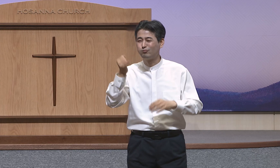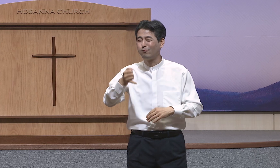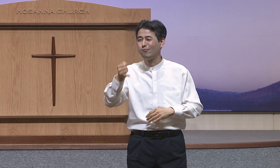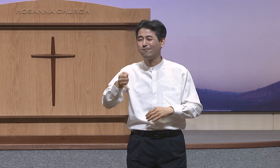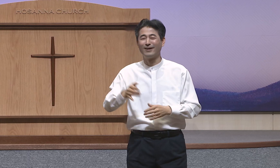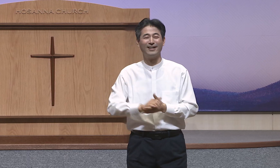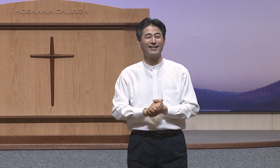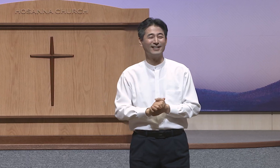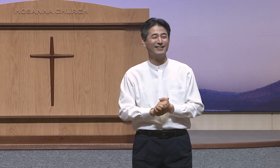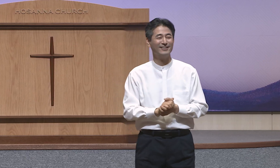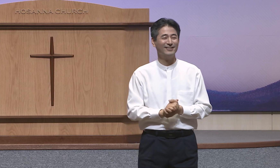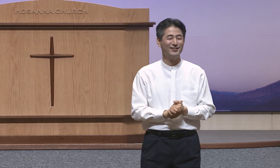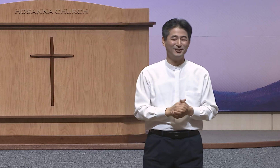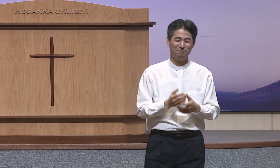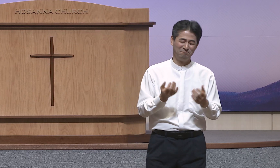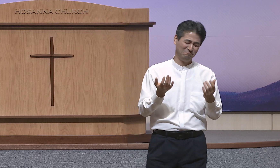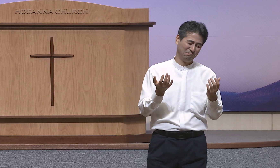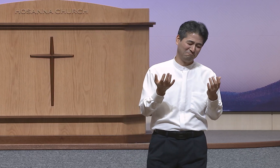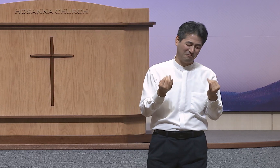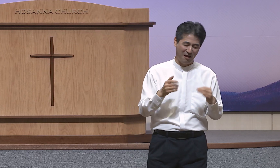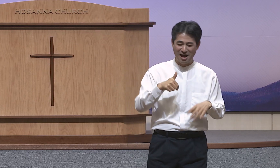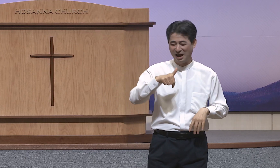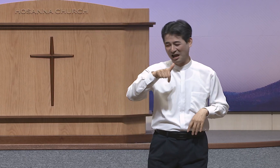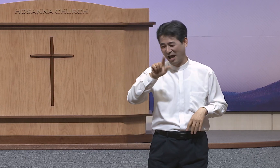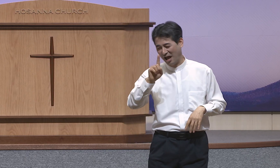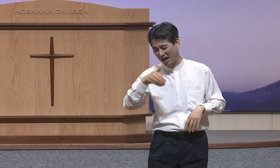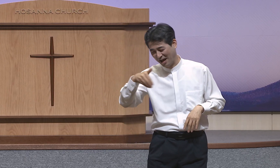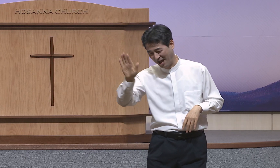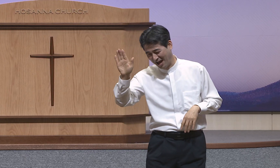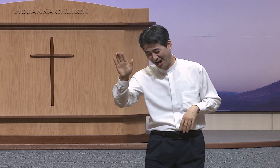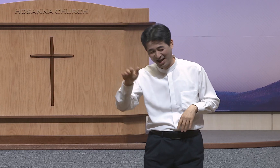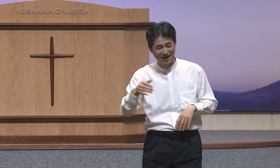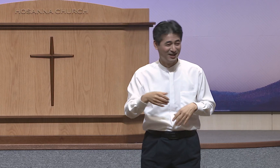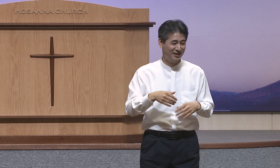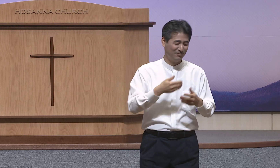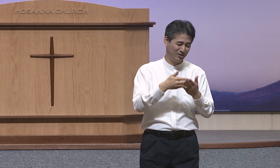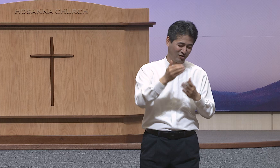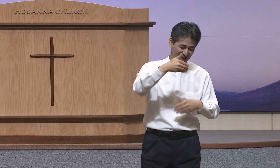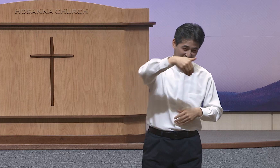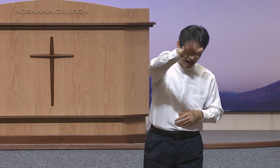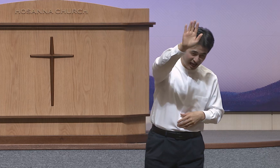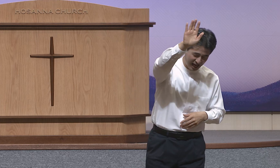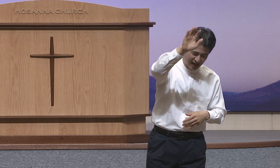제가 초등학교 때 점수가 정말 안 좋았는데요. 항상 가, 미,